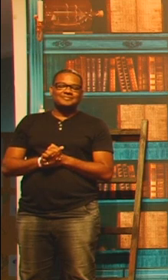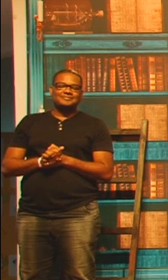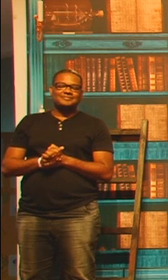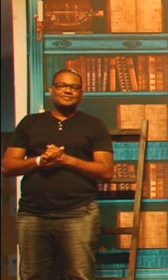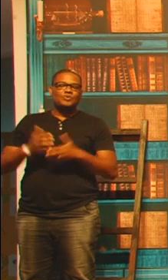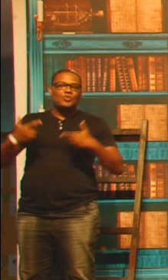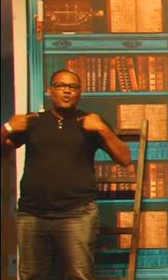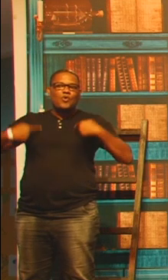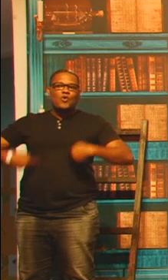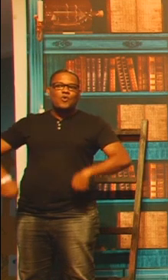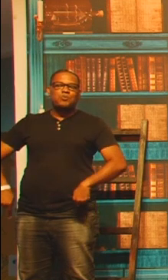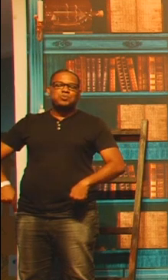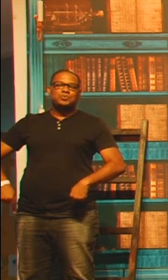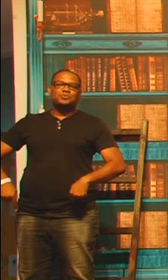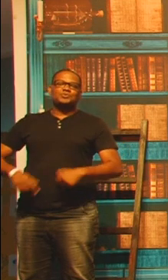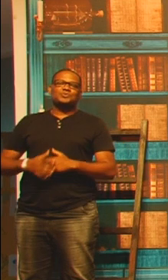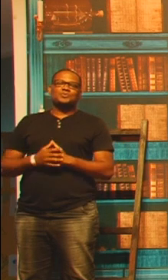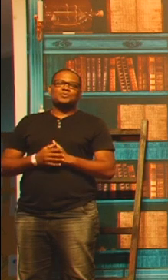Corpo.